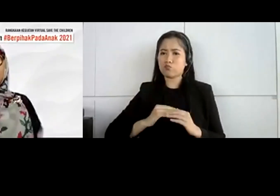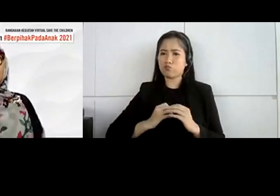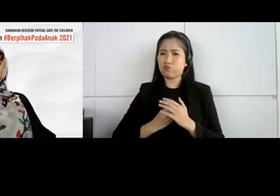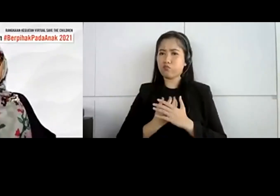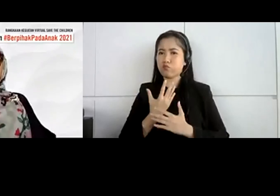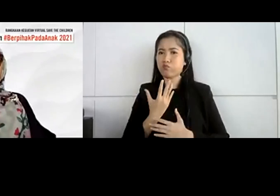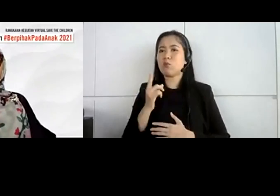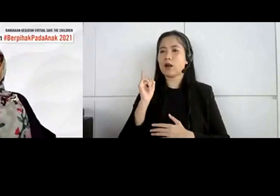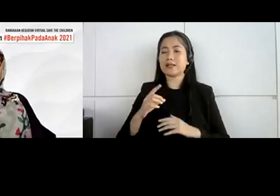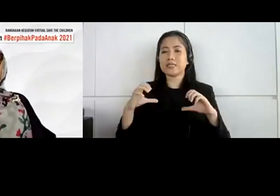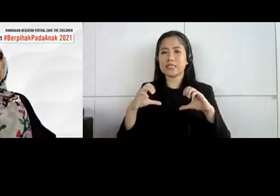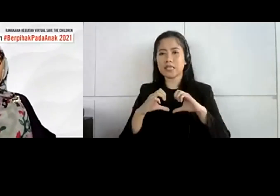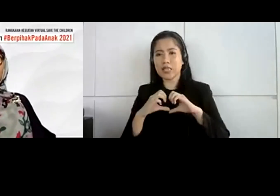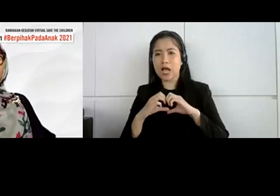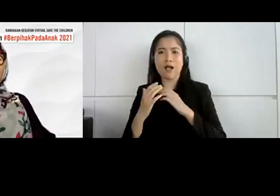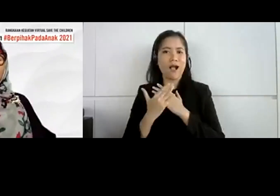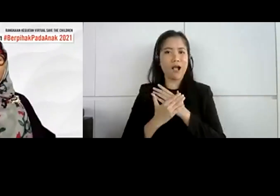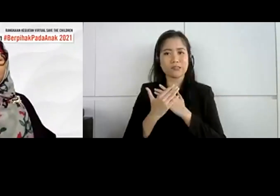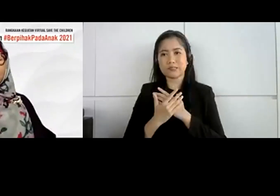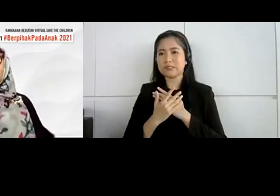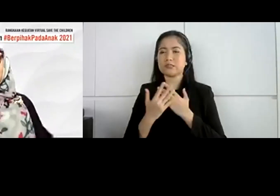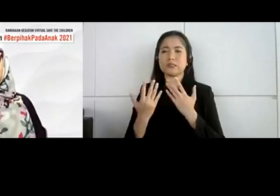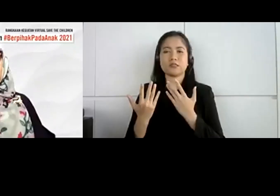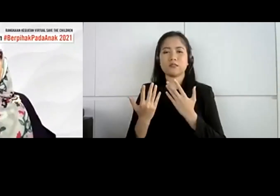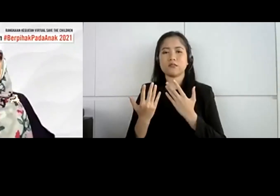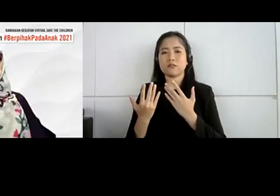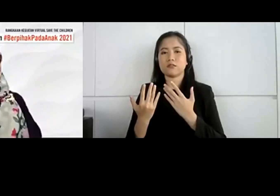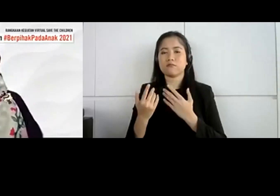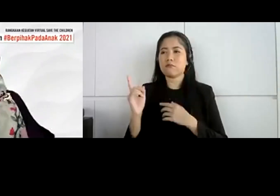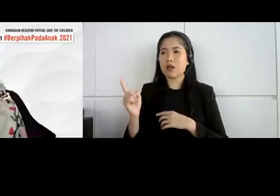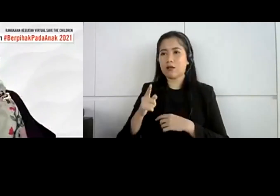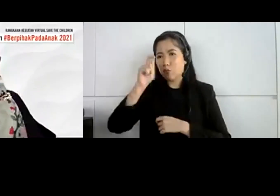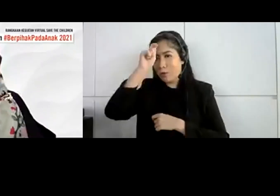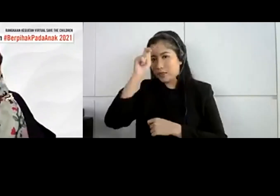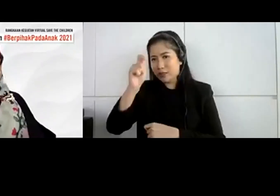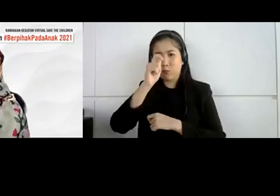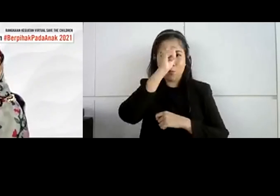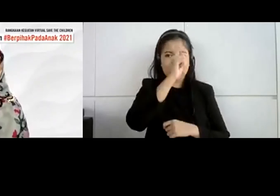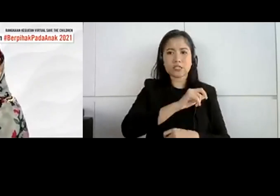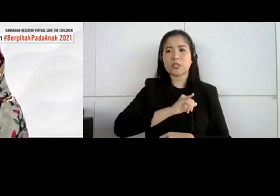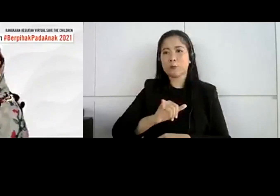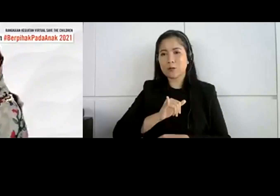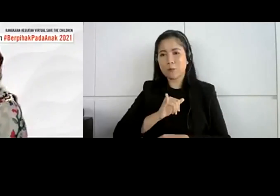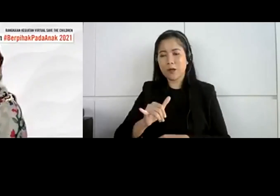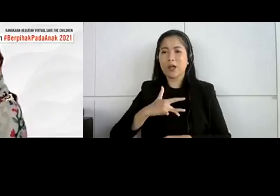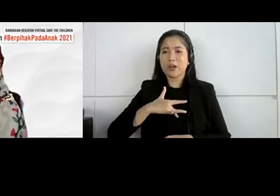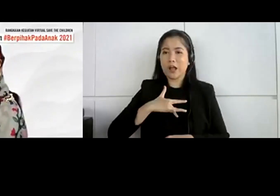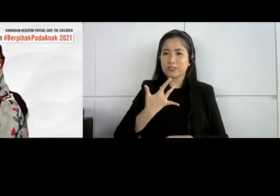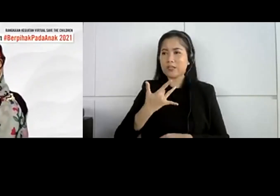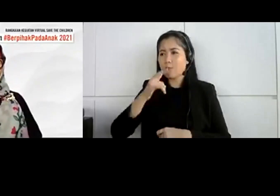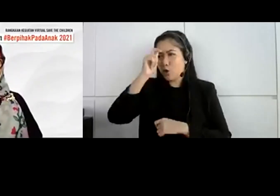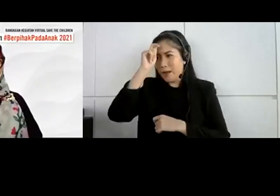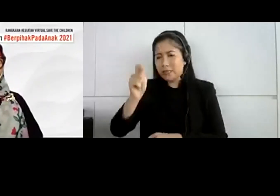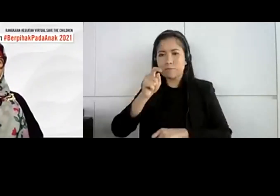penuh kasih, penuh rasa saling menghormati, penuh rasa toleransi kepada